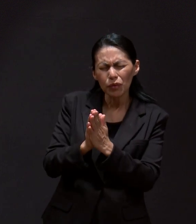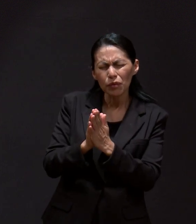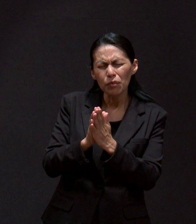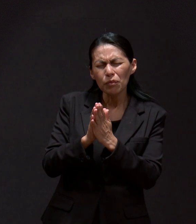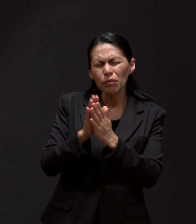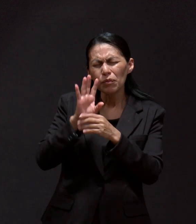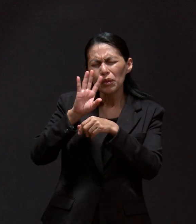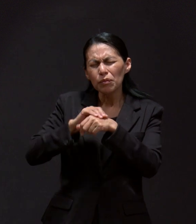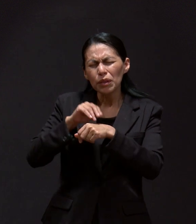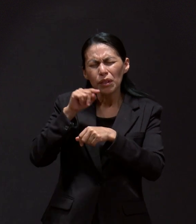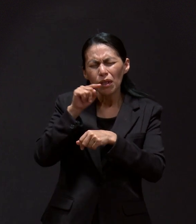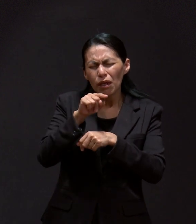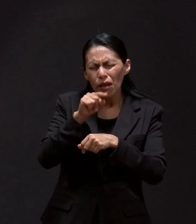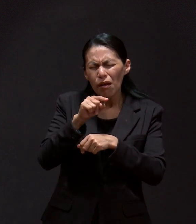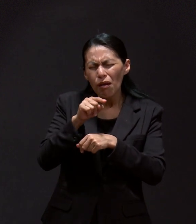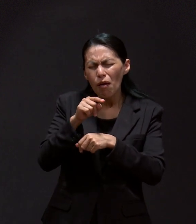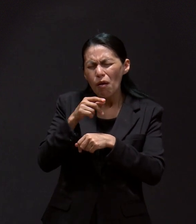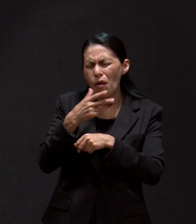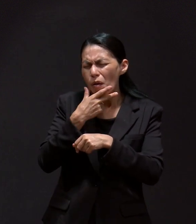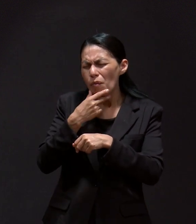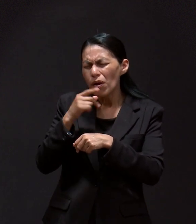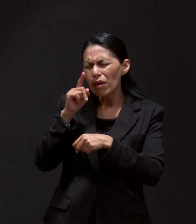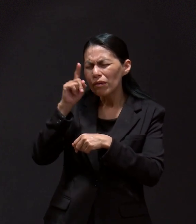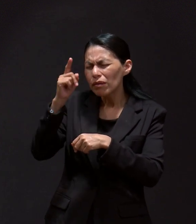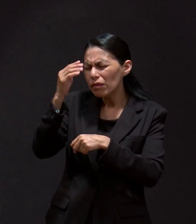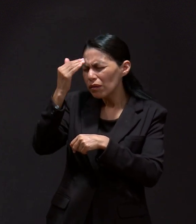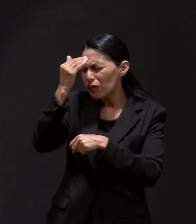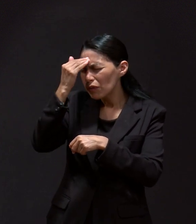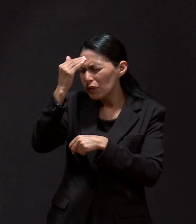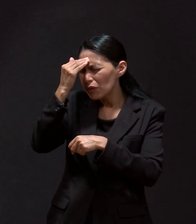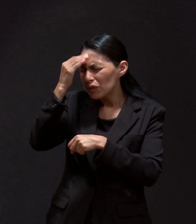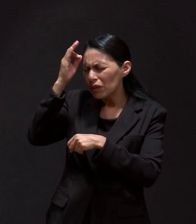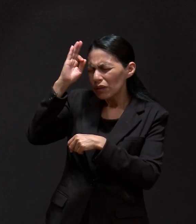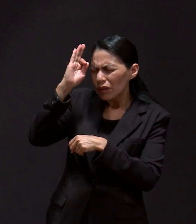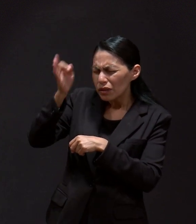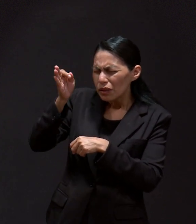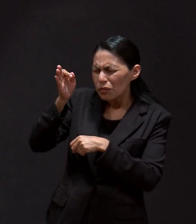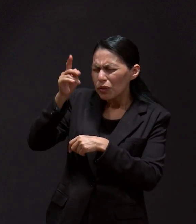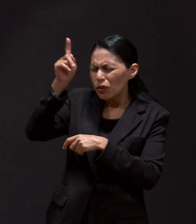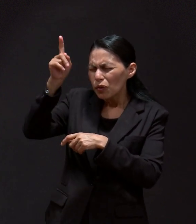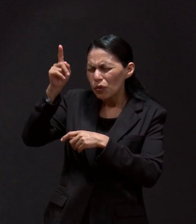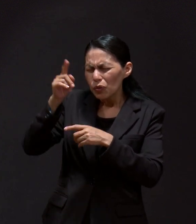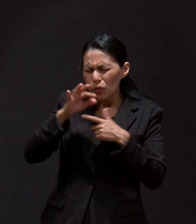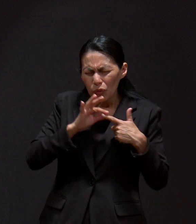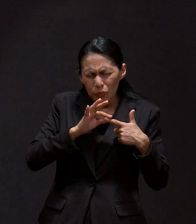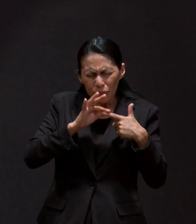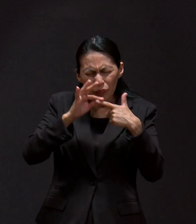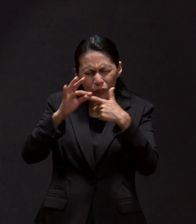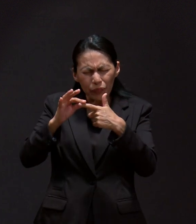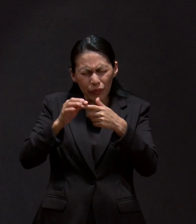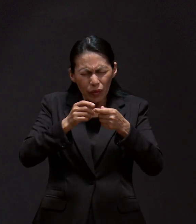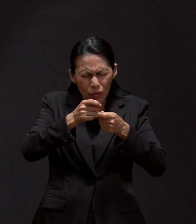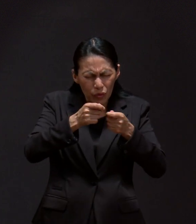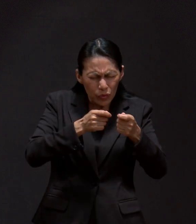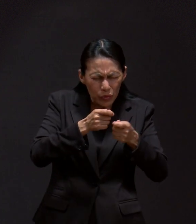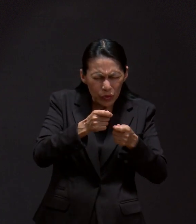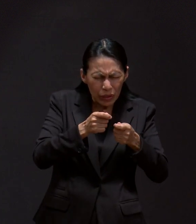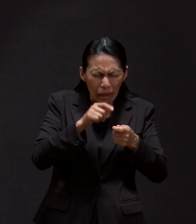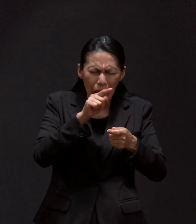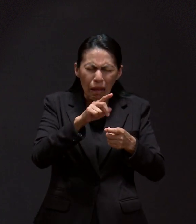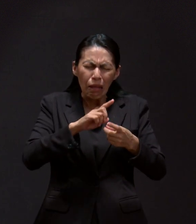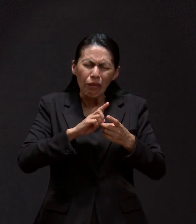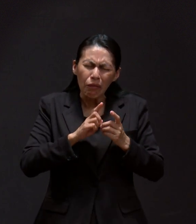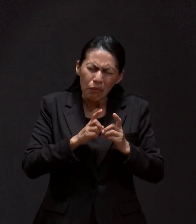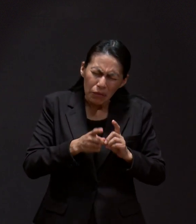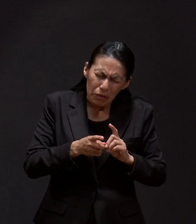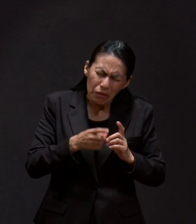encuentre te conozca y su pensamiento y su vida sean dirigidos por ti permite que esté de esta